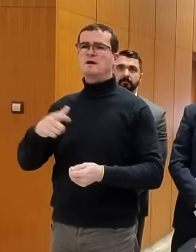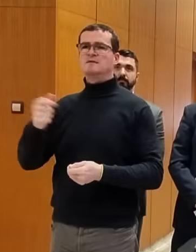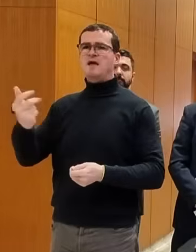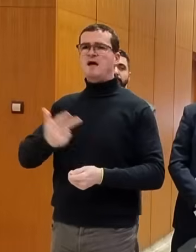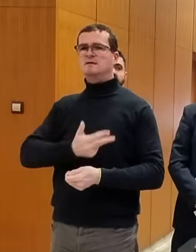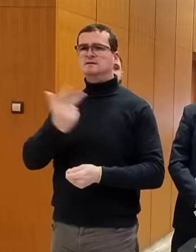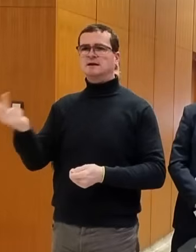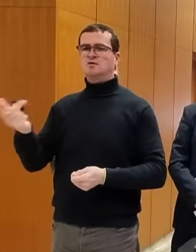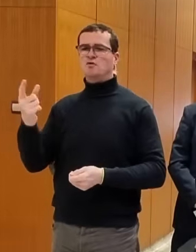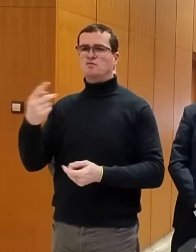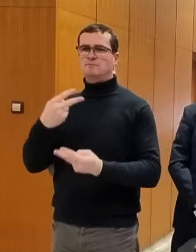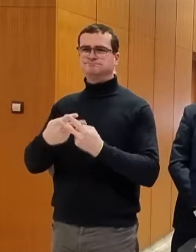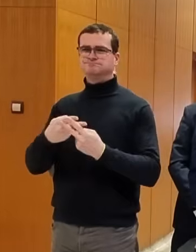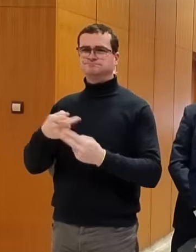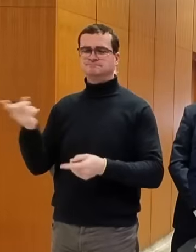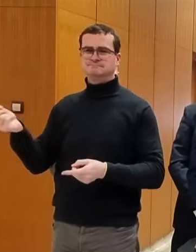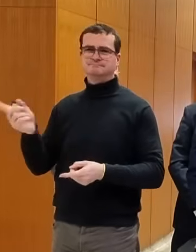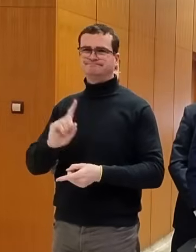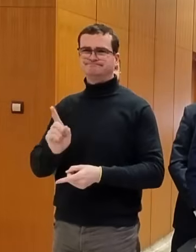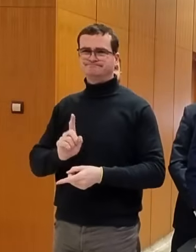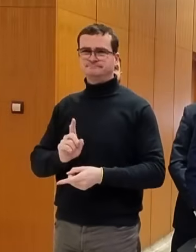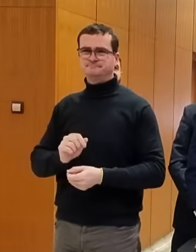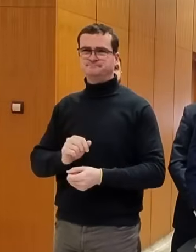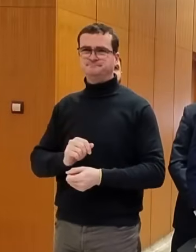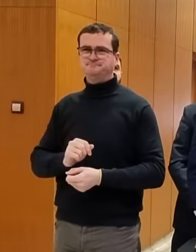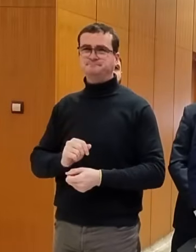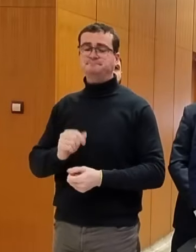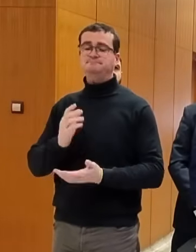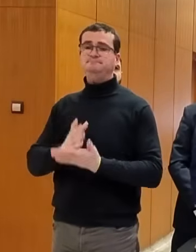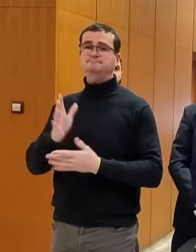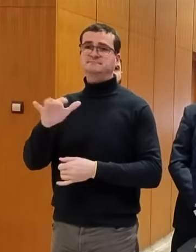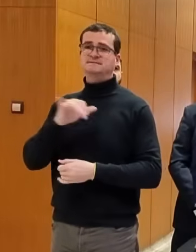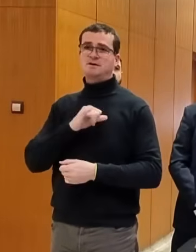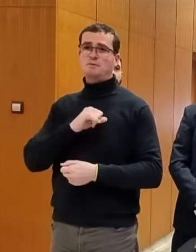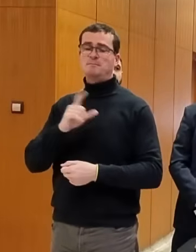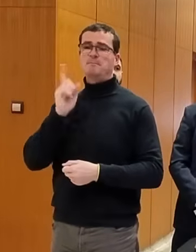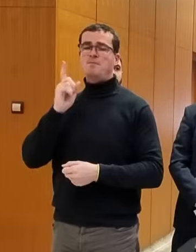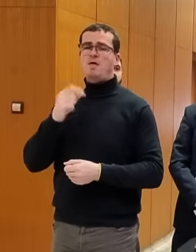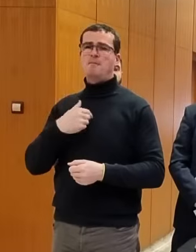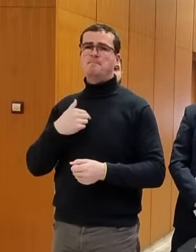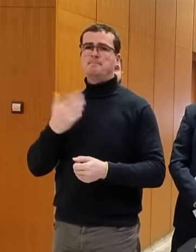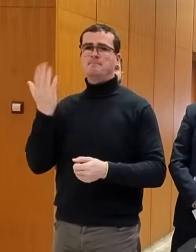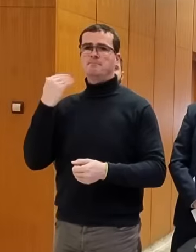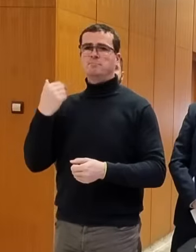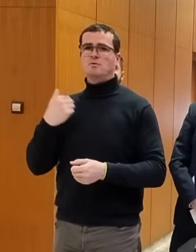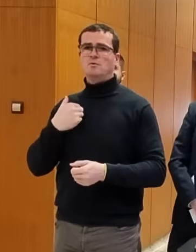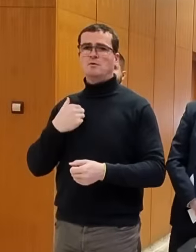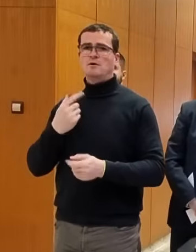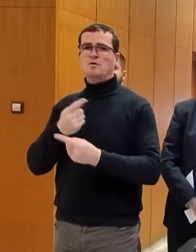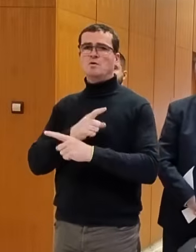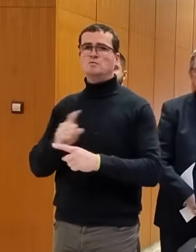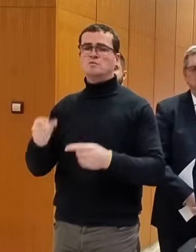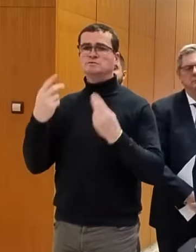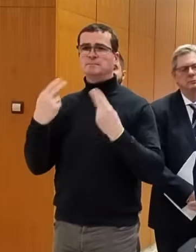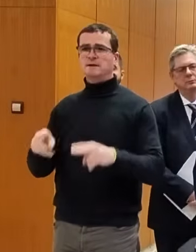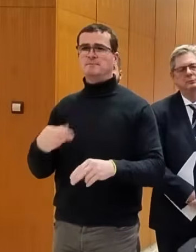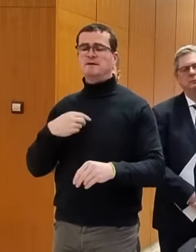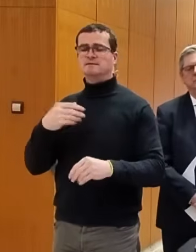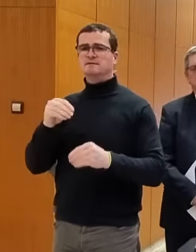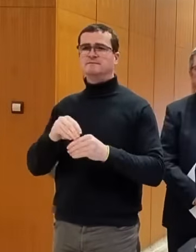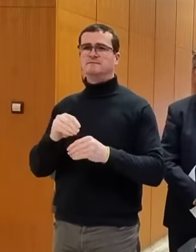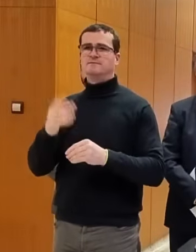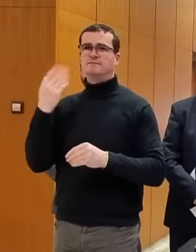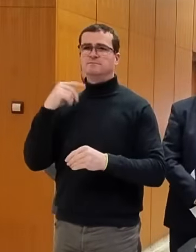na 3 roky do výkonu trestu odňatia slobody. Ak vás to bude zaujímať, mali sme dispozícii rôzne prípady, ktoré boli